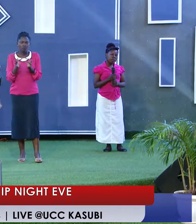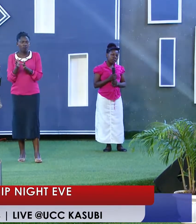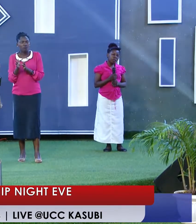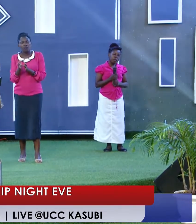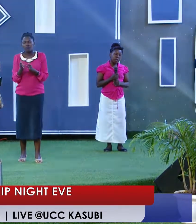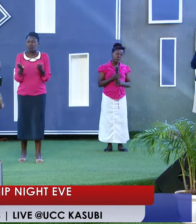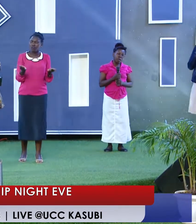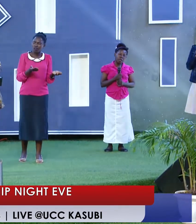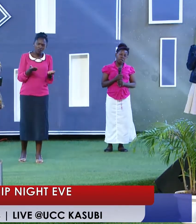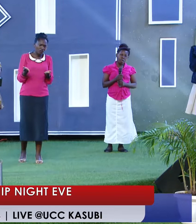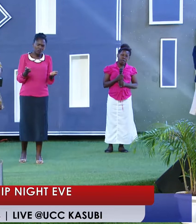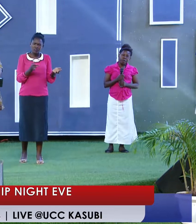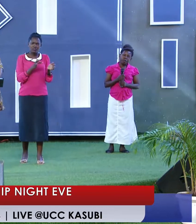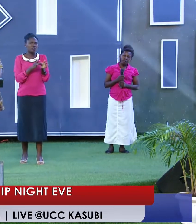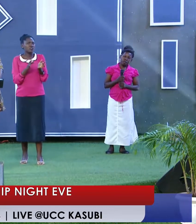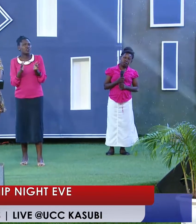Oliwa,